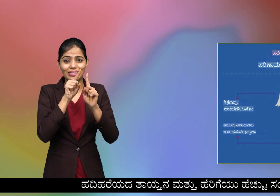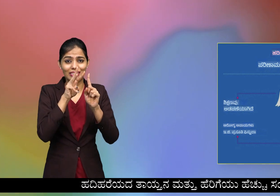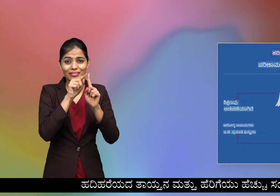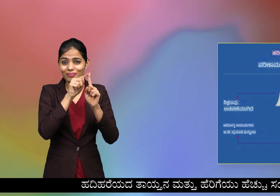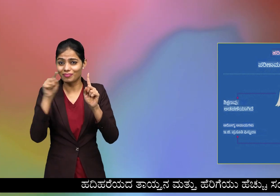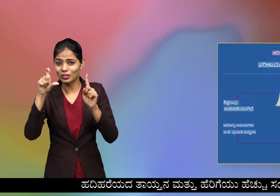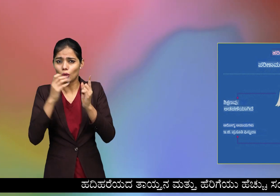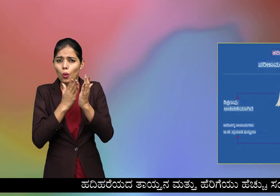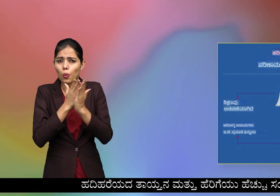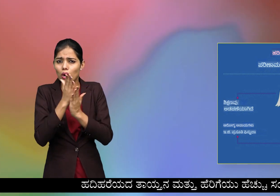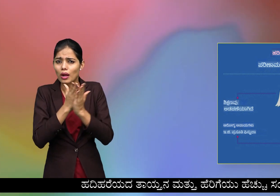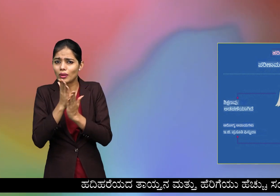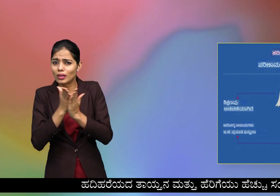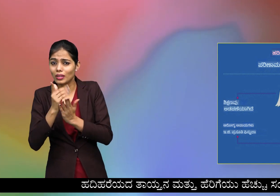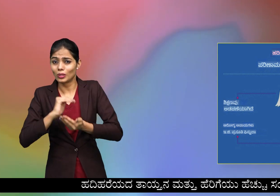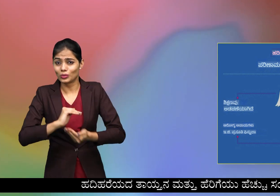ಹದಿಹರೆಯದ ತಾಯ್ತನ ಮತ್ತು ಹೆರಿಗೆಯ ಹೆಚ್ಚು ಸಂಕೀರ್ಣವಾಗಿದೆ.